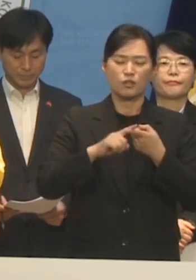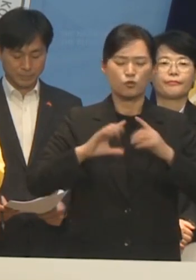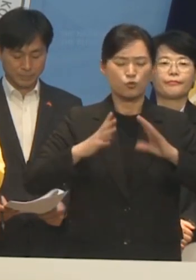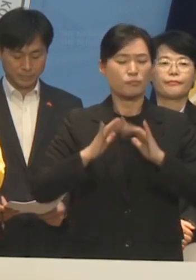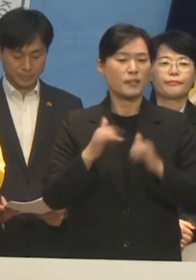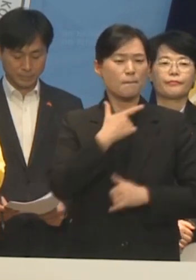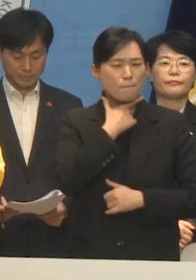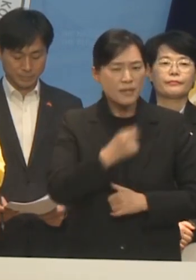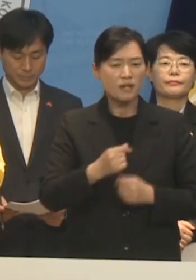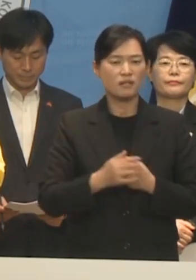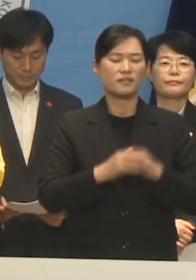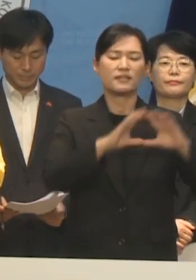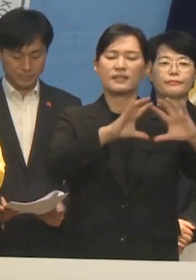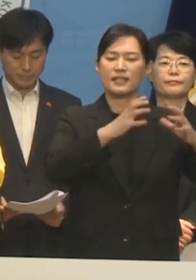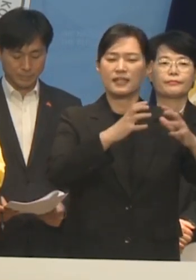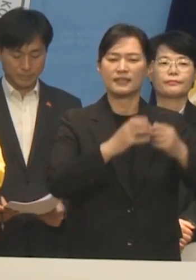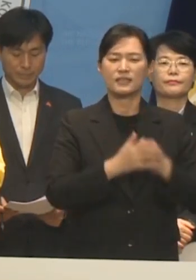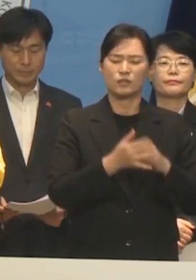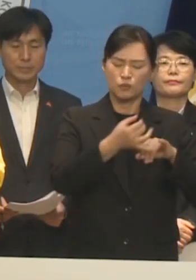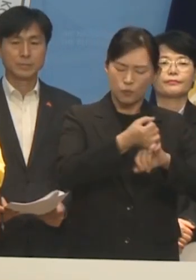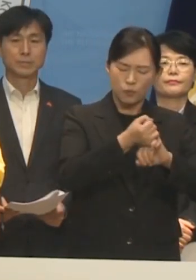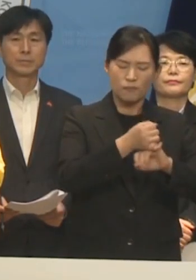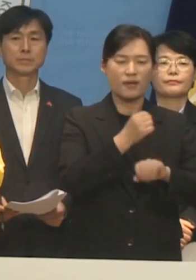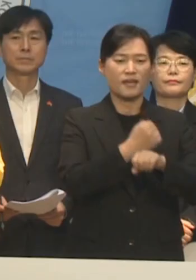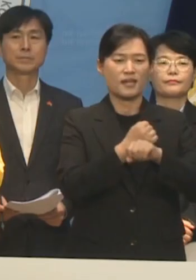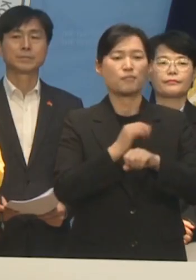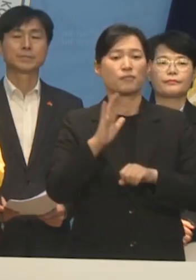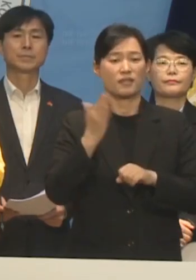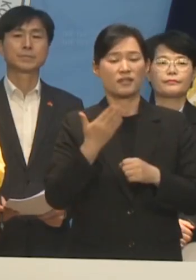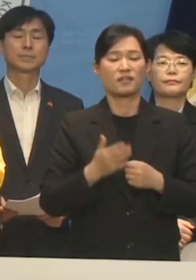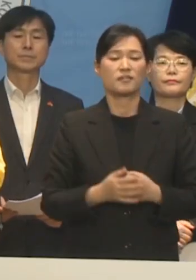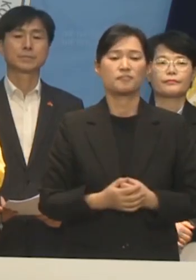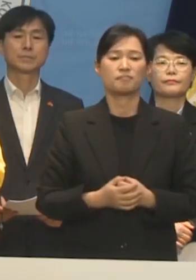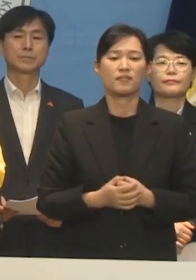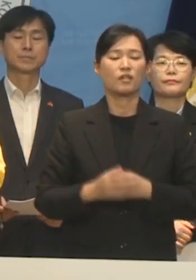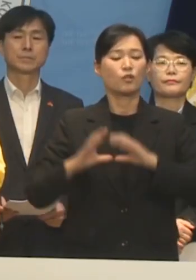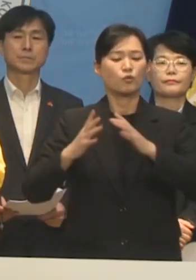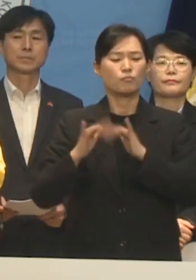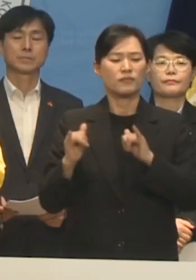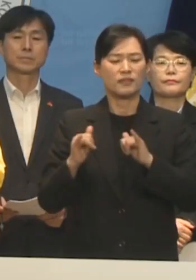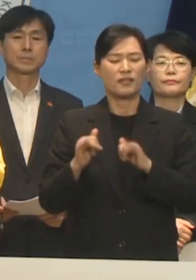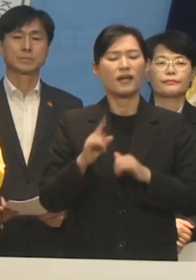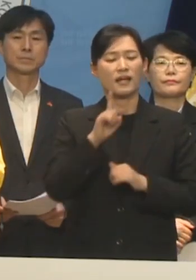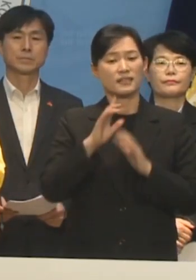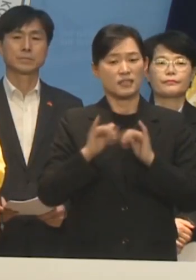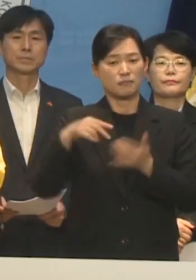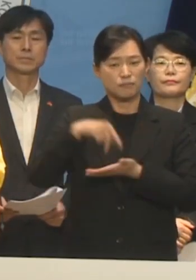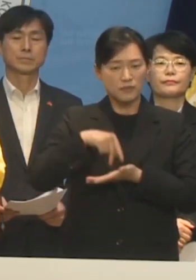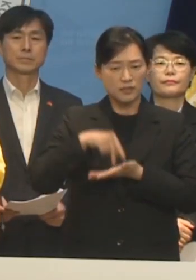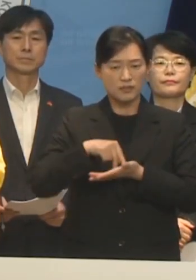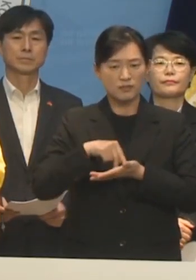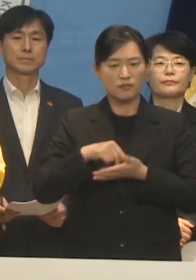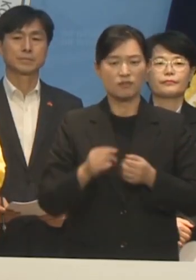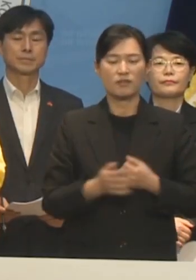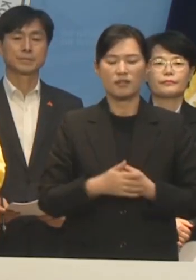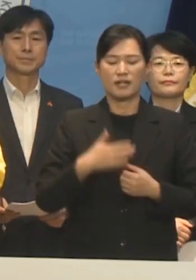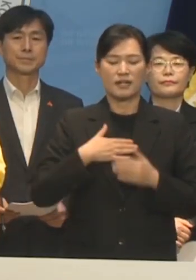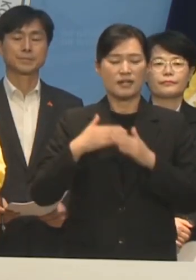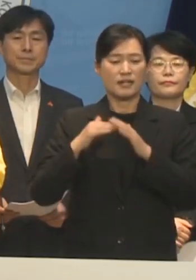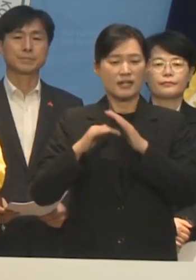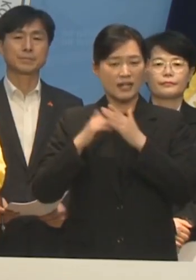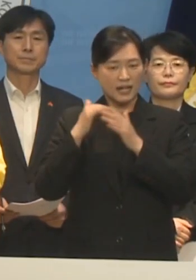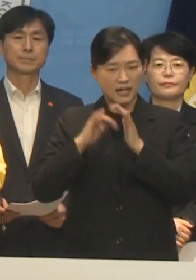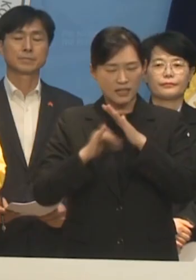요구를 국가는 책무로서 반드시 이행해야 한다는 것을 국민의 한 사람으로서 참사 유가족으로서